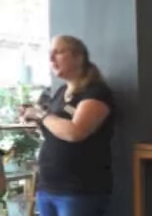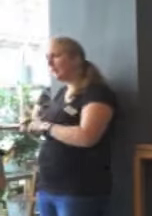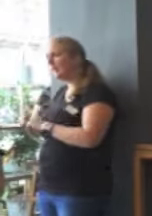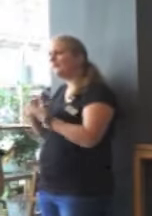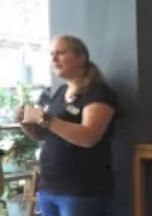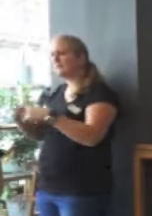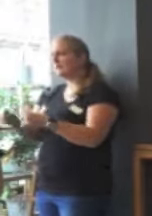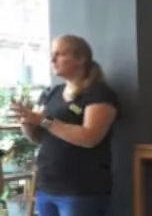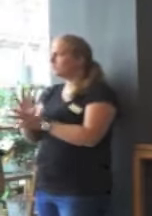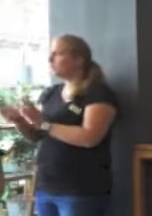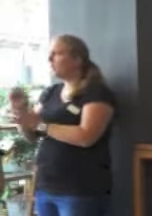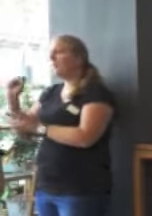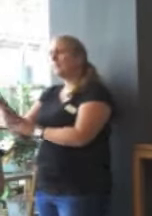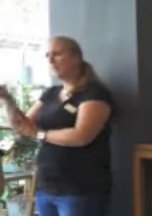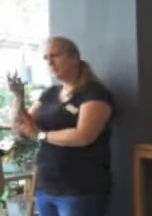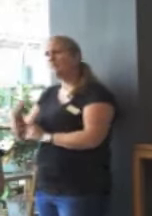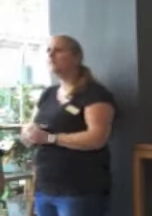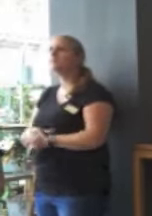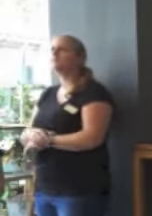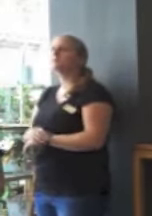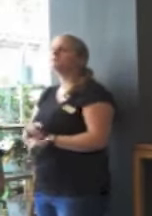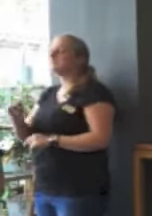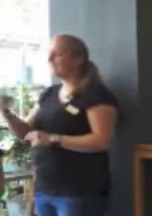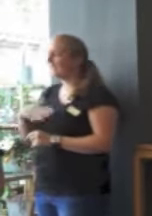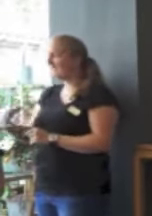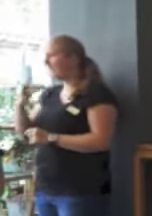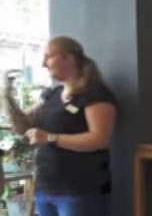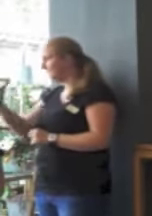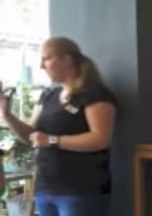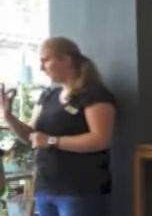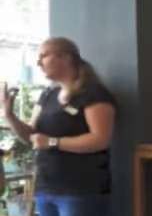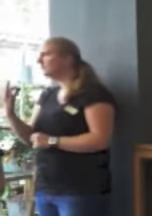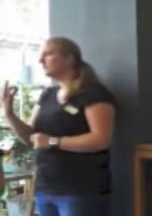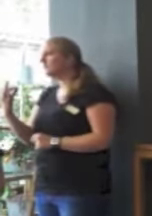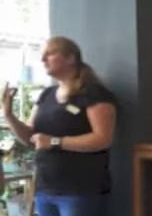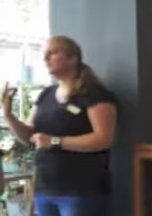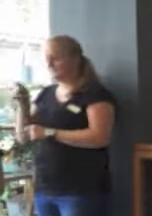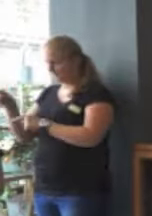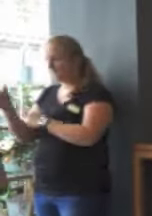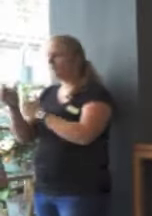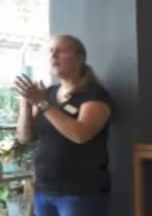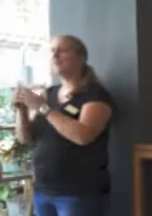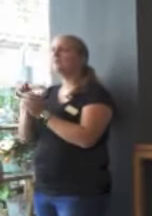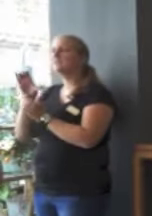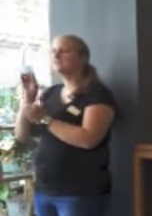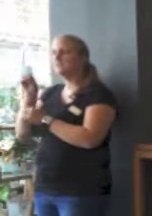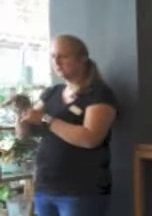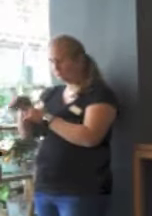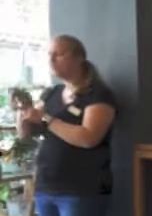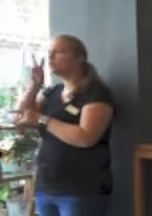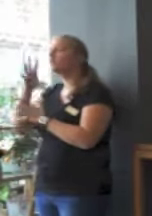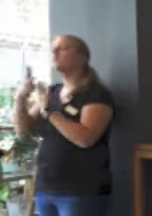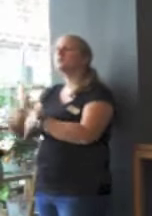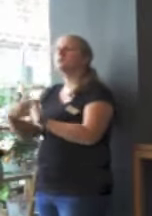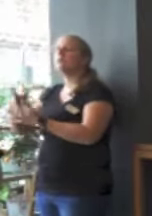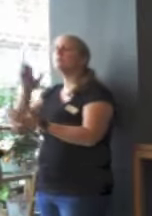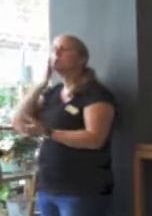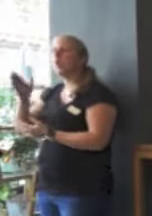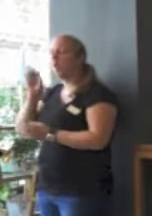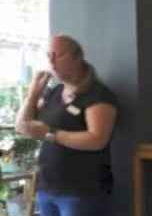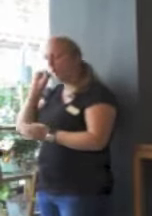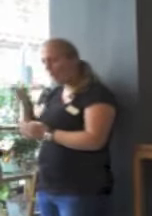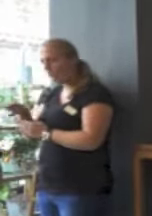försöka tala om båda. Och så kan vi skicka med lite på olika typ påstående att det här arbetsam, ja det fungerar ju väl om